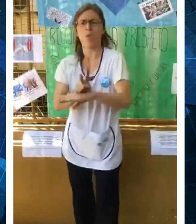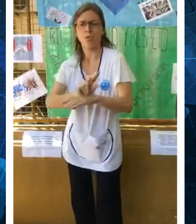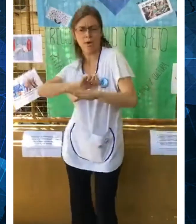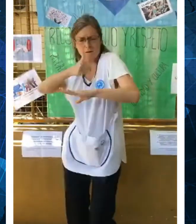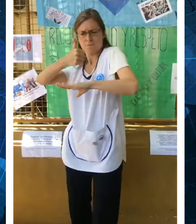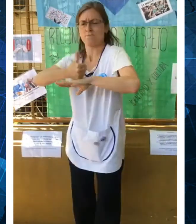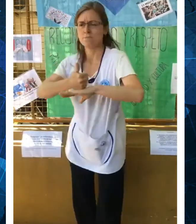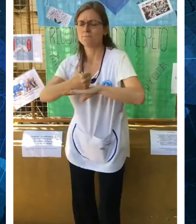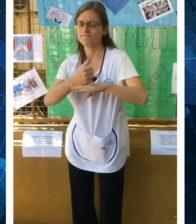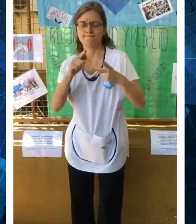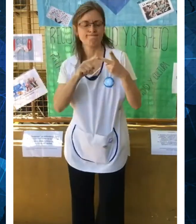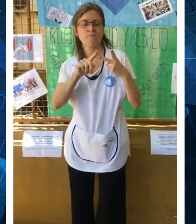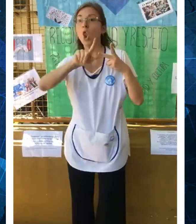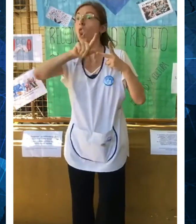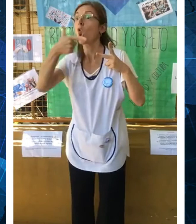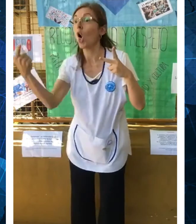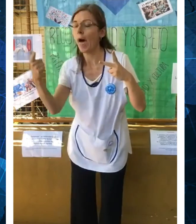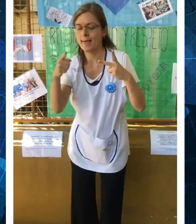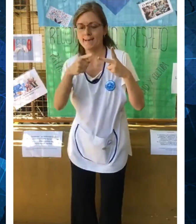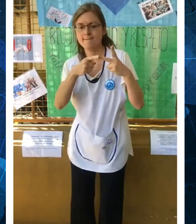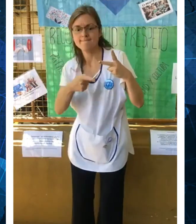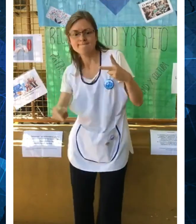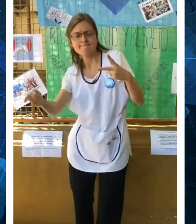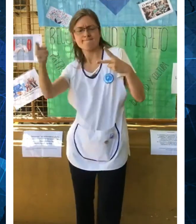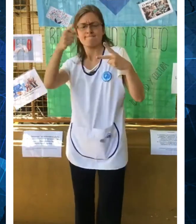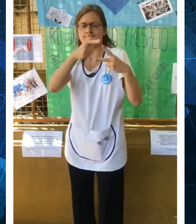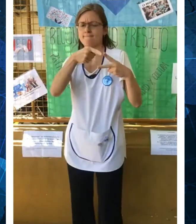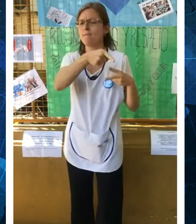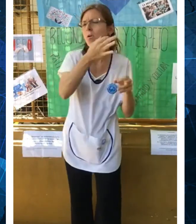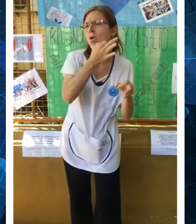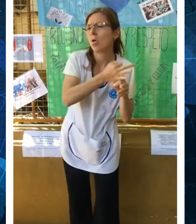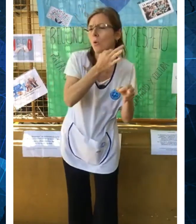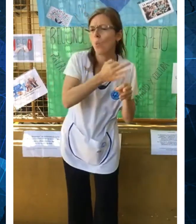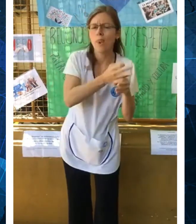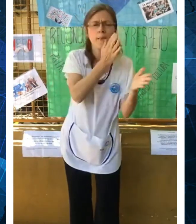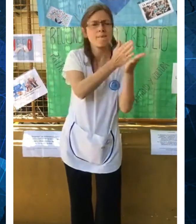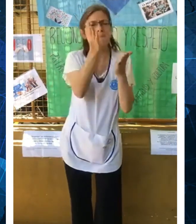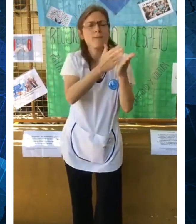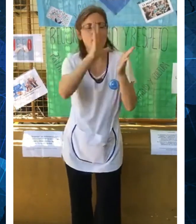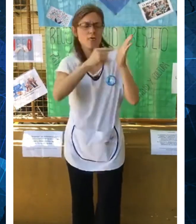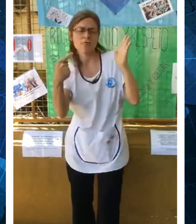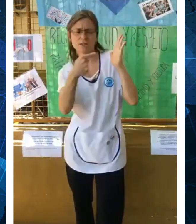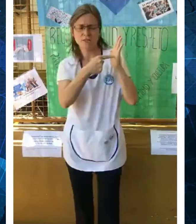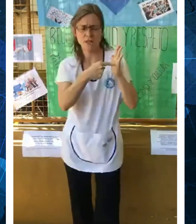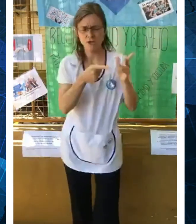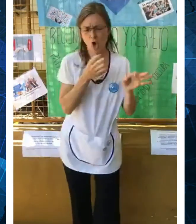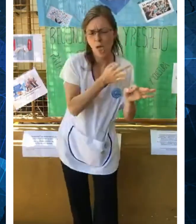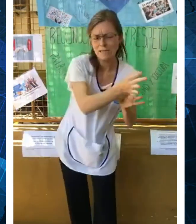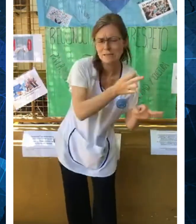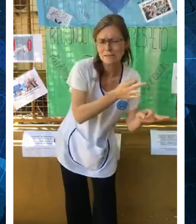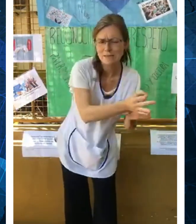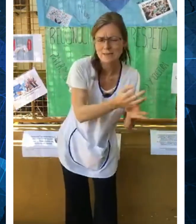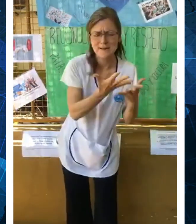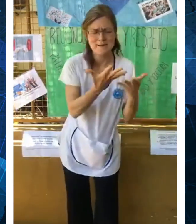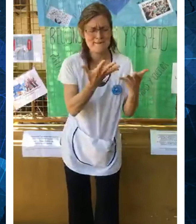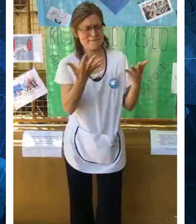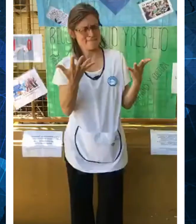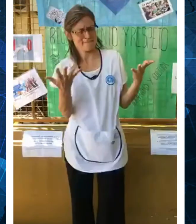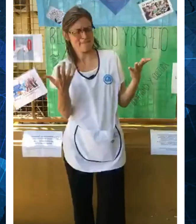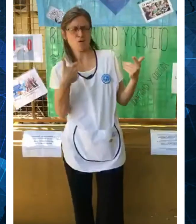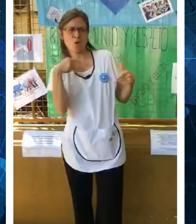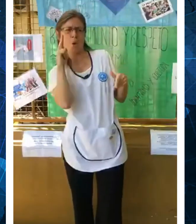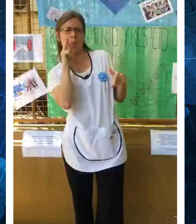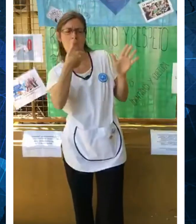Entonces, nuestro segundo punto es preservar este posicionamiento del alumno como construcción del